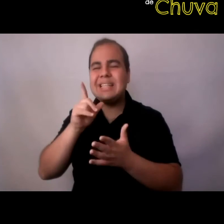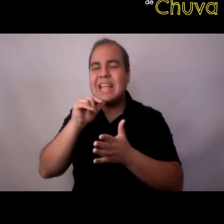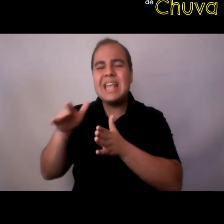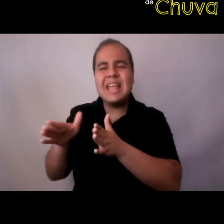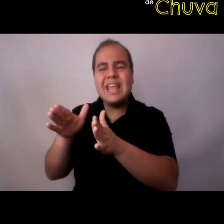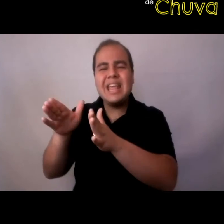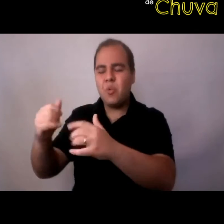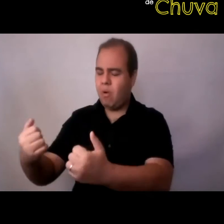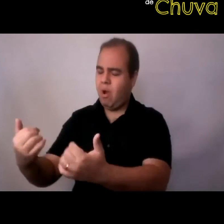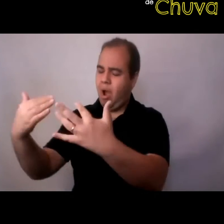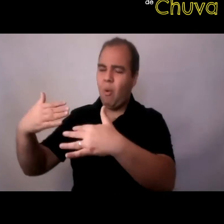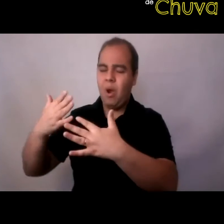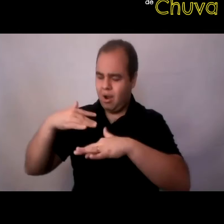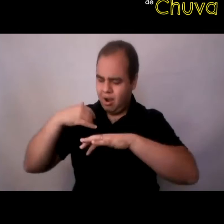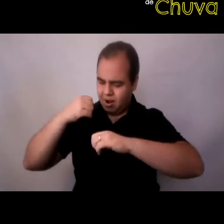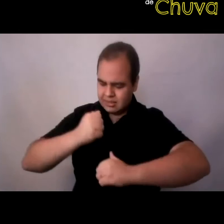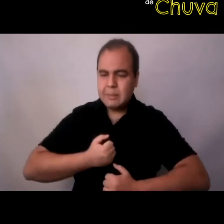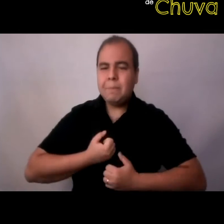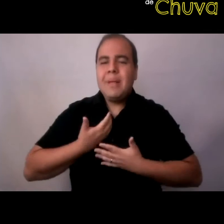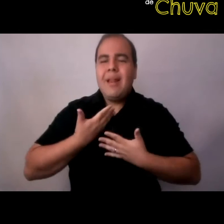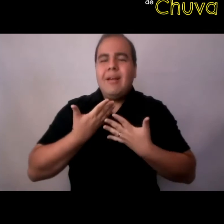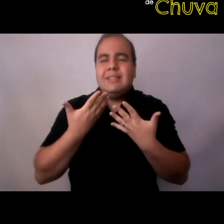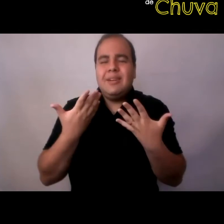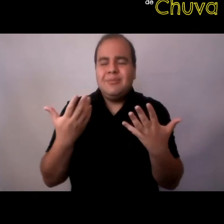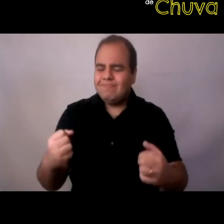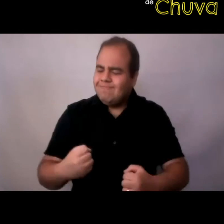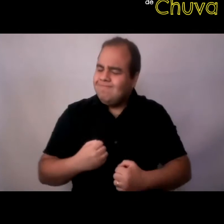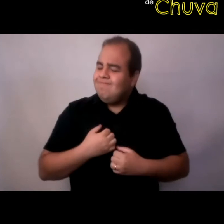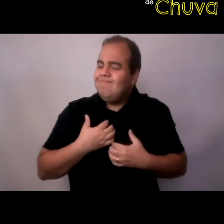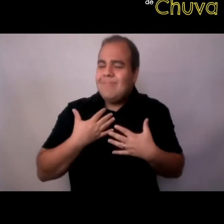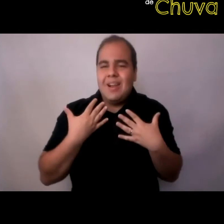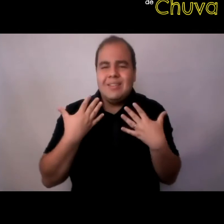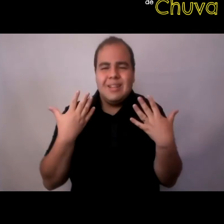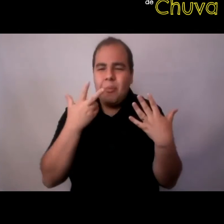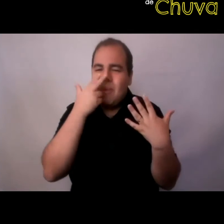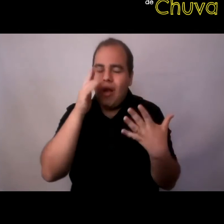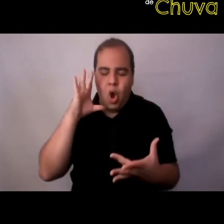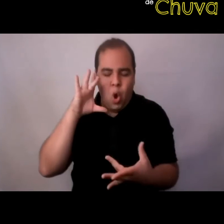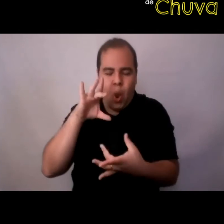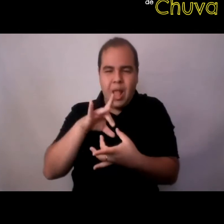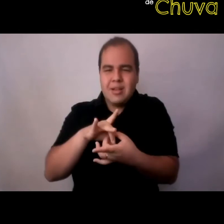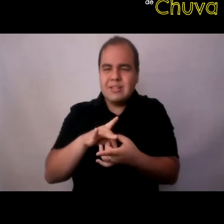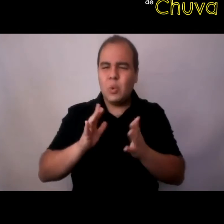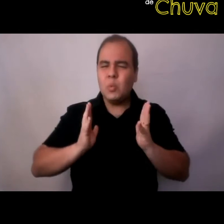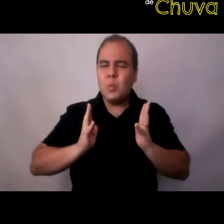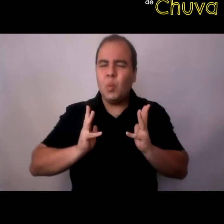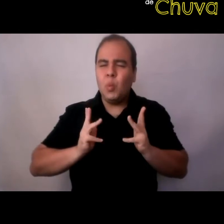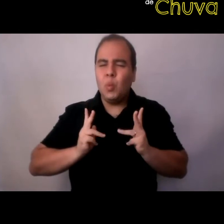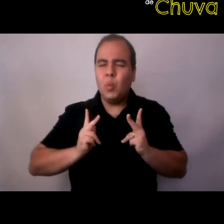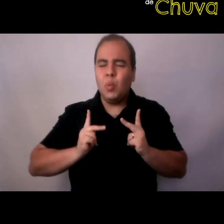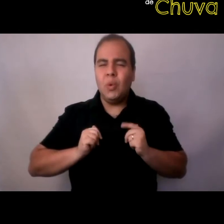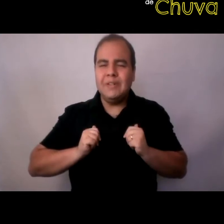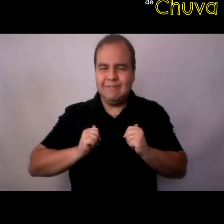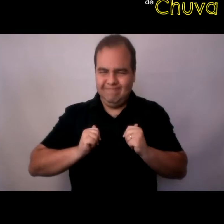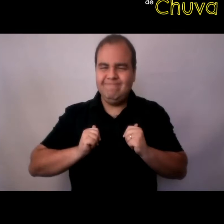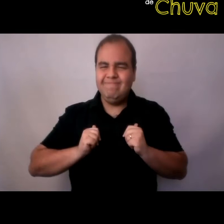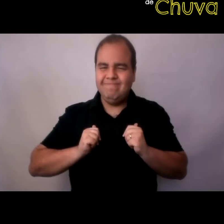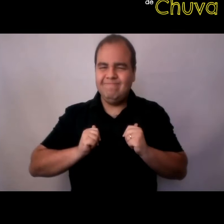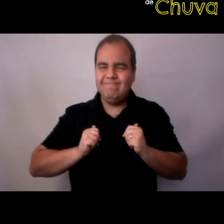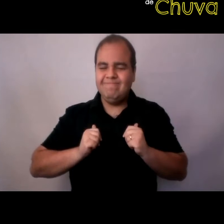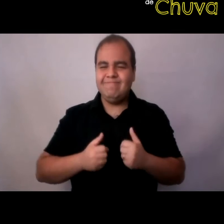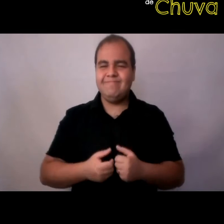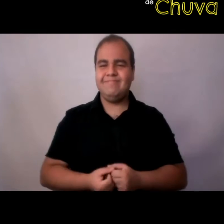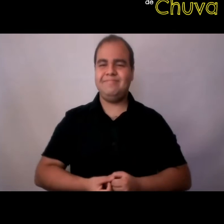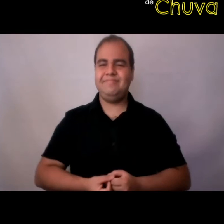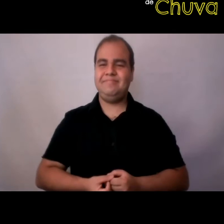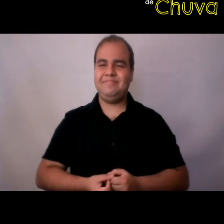fonte de vida que habita aqui, a nossa conexão com o sagrado também. E aí,